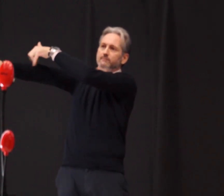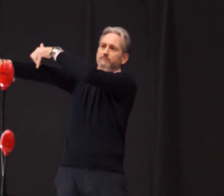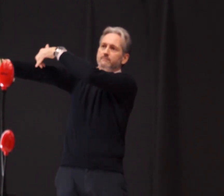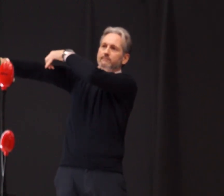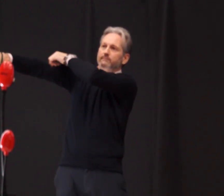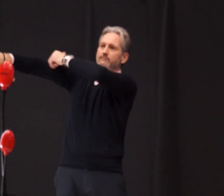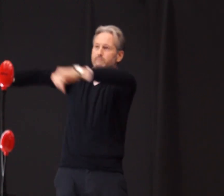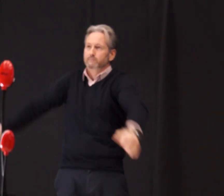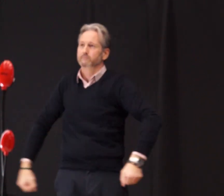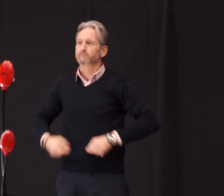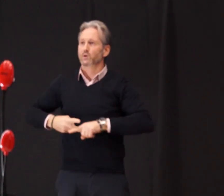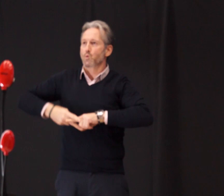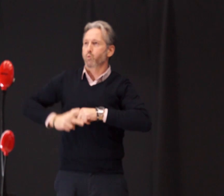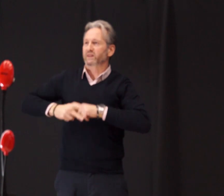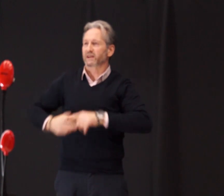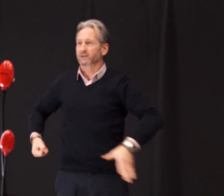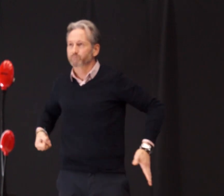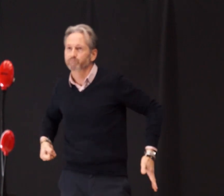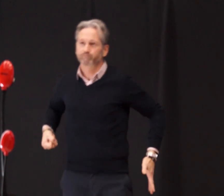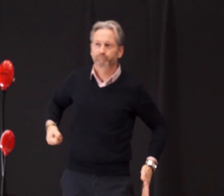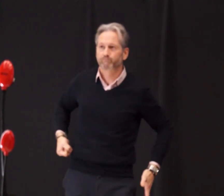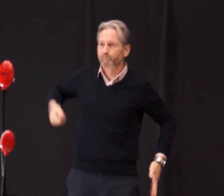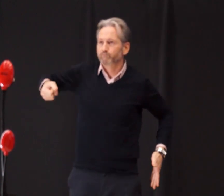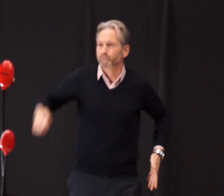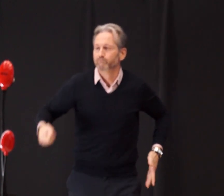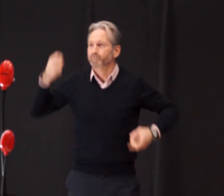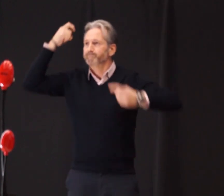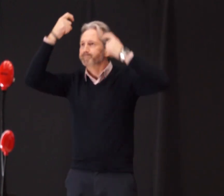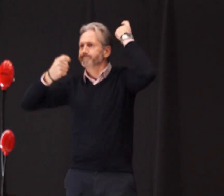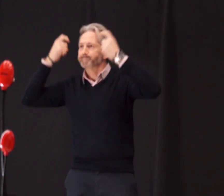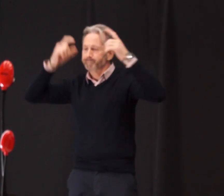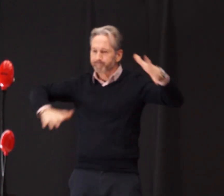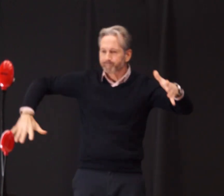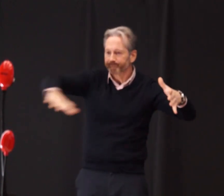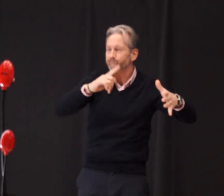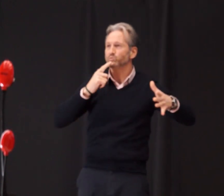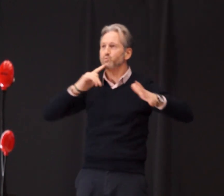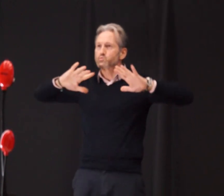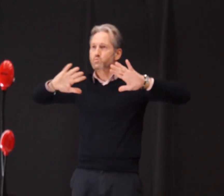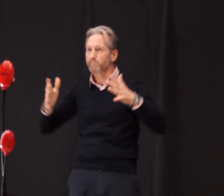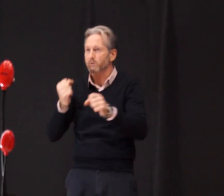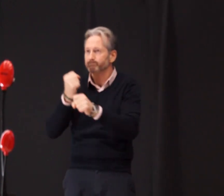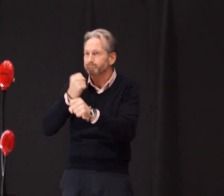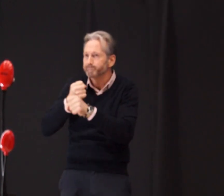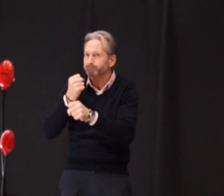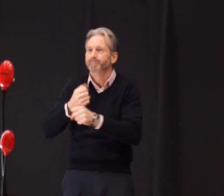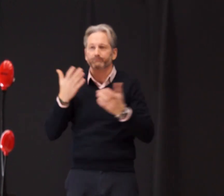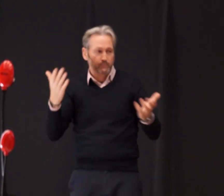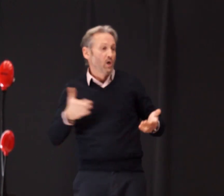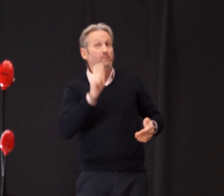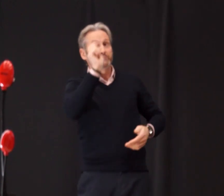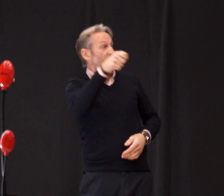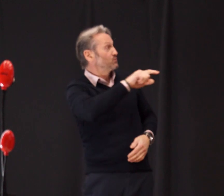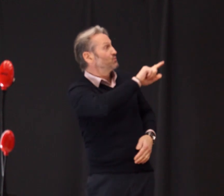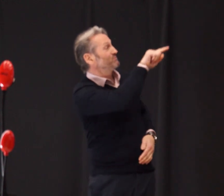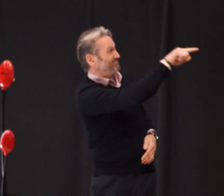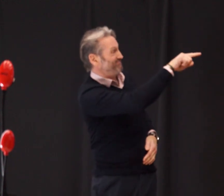soient réfléchis au niveau langue des signes. Donc, moi, je dois avoir un outillage, une boîte à outils avec